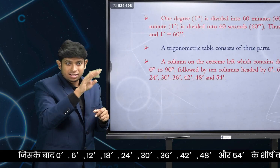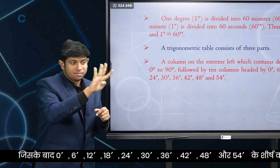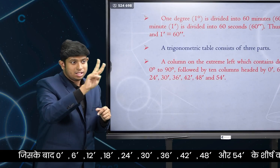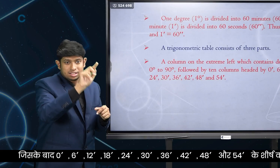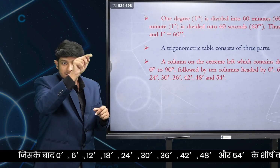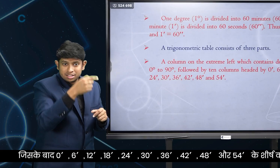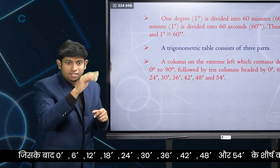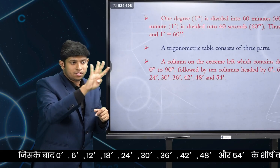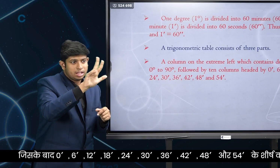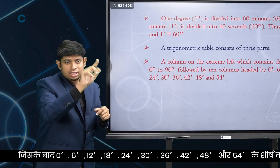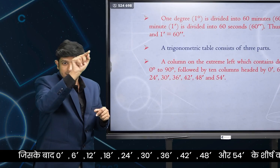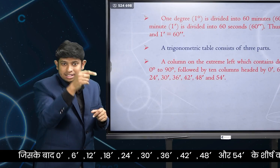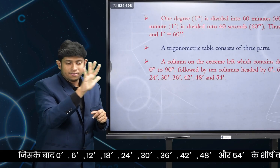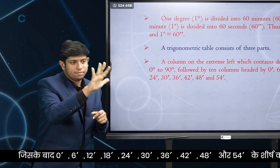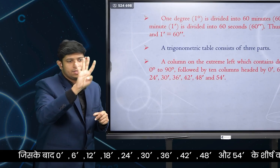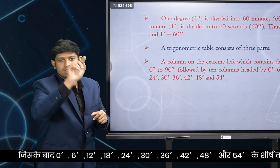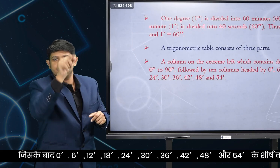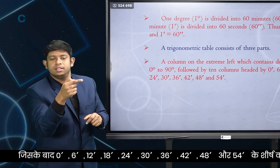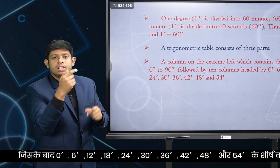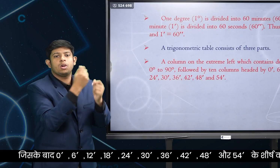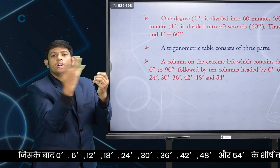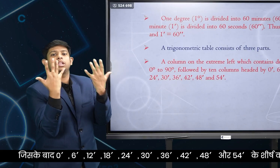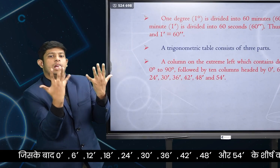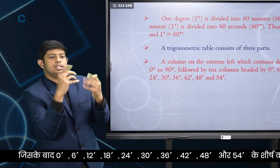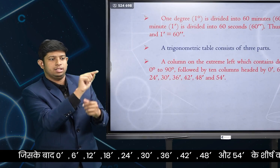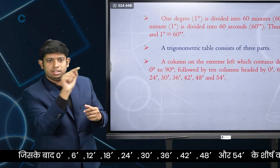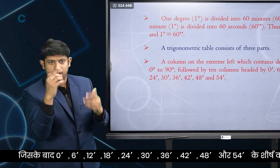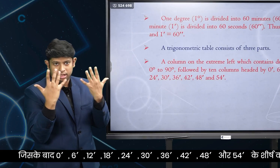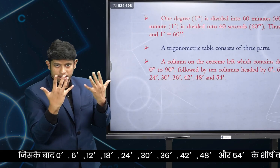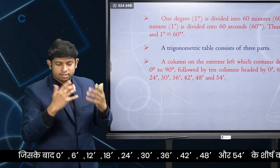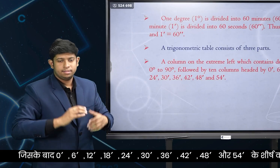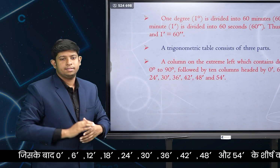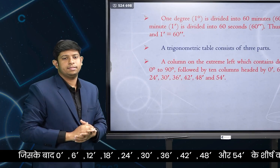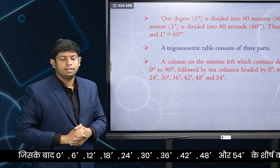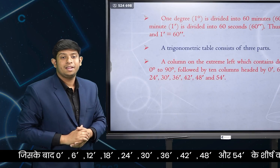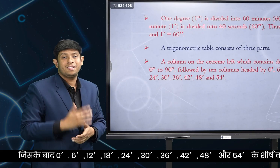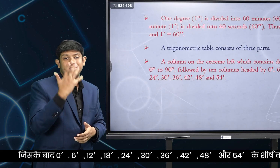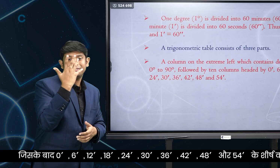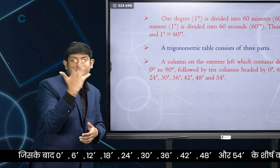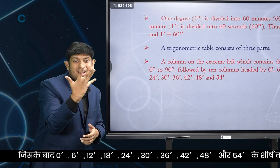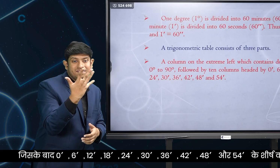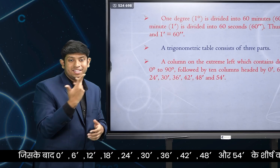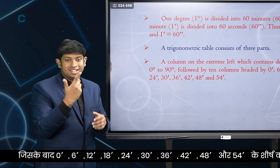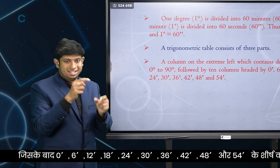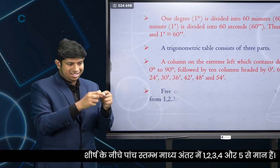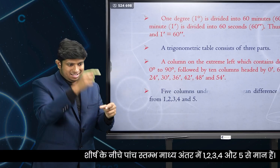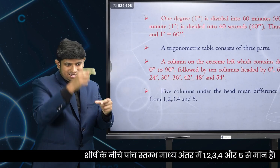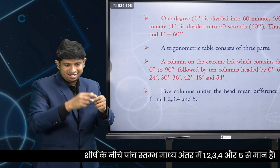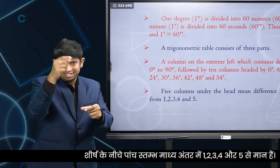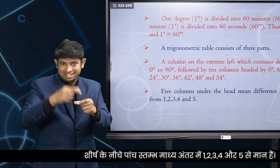मिनट, 42 मिनट, 48 मिनट और 54 मिनट के शीर्ष वाले 10 स्तंभ होते हैं। शीर्ष के